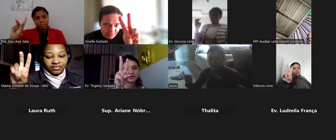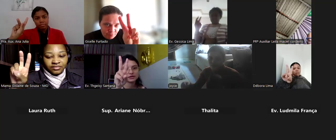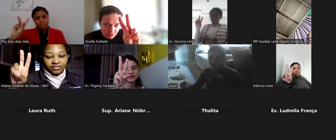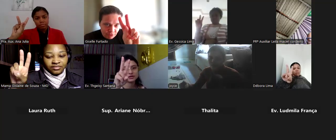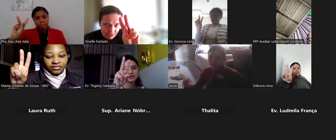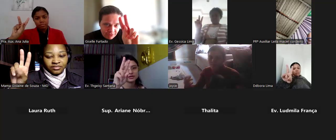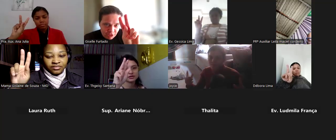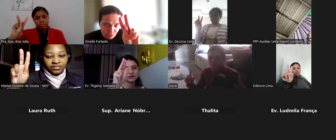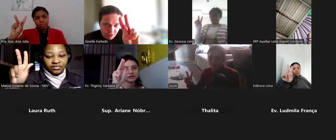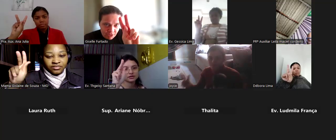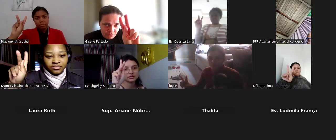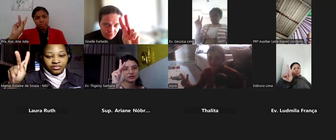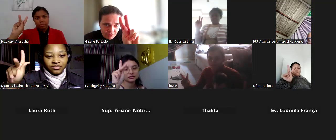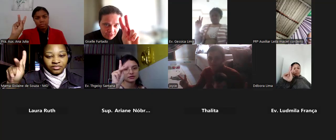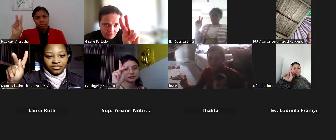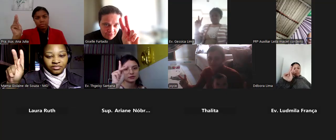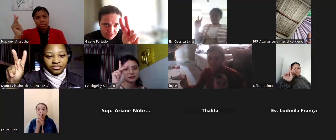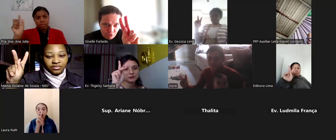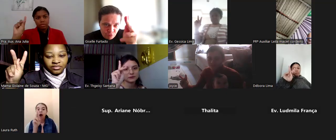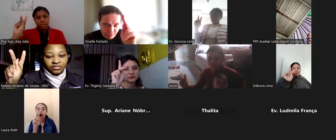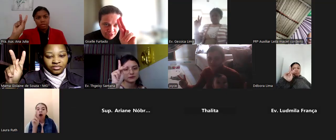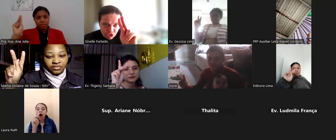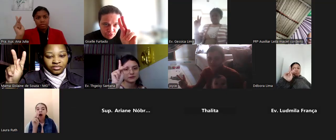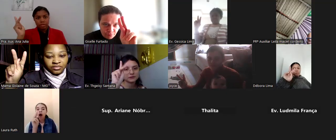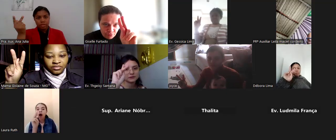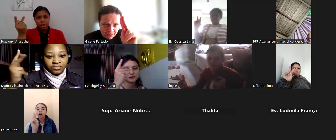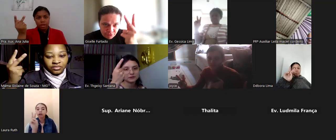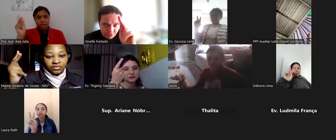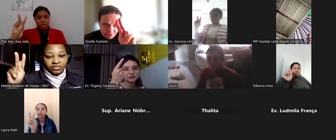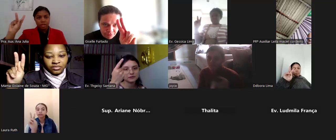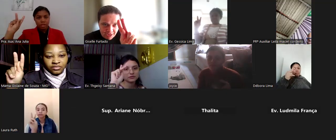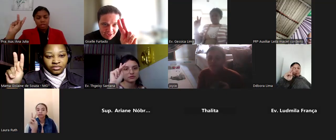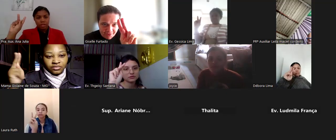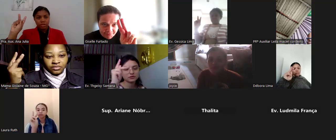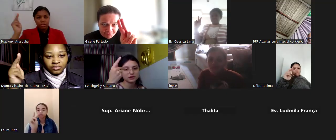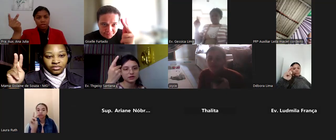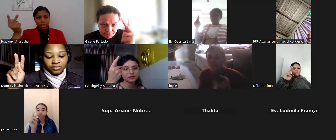vai botar o dedo aqui no meio e vai dar um movimentinho, ó, pro lado. H.